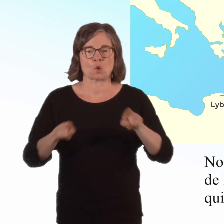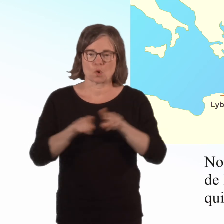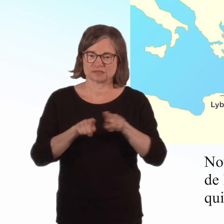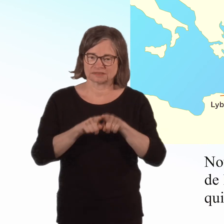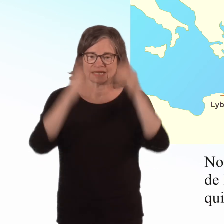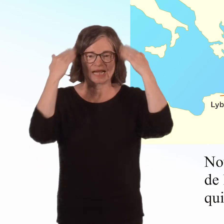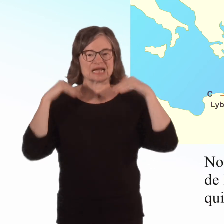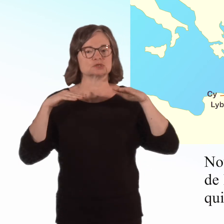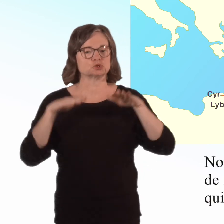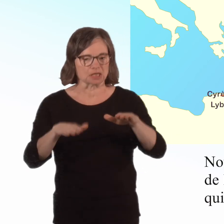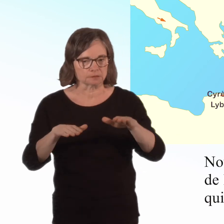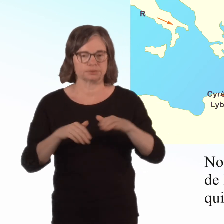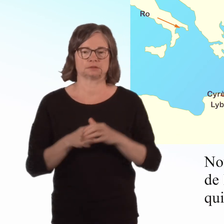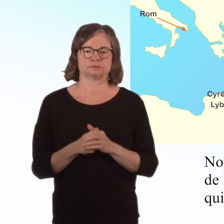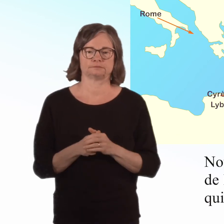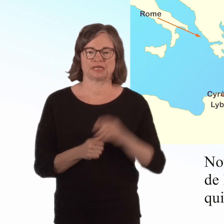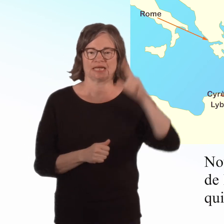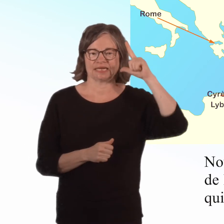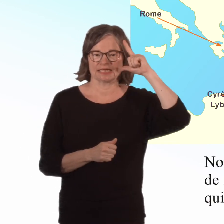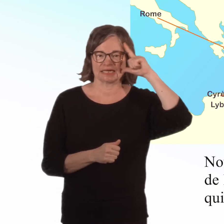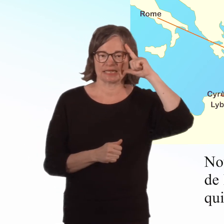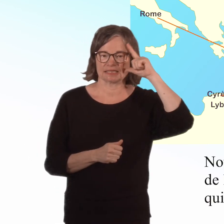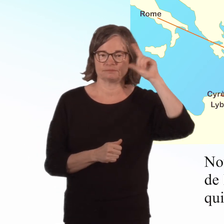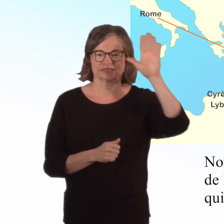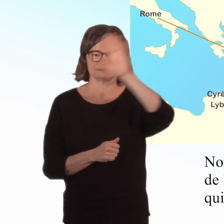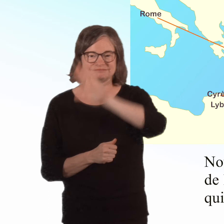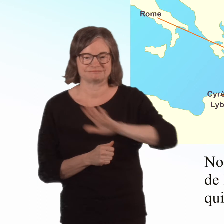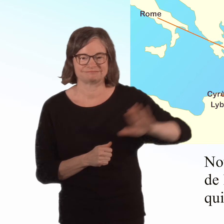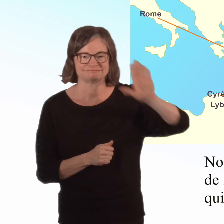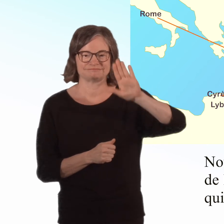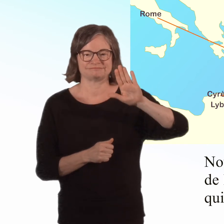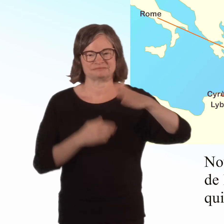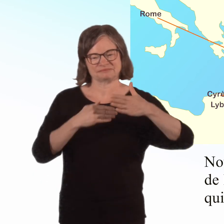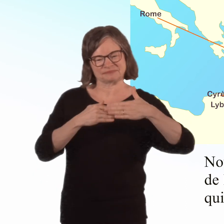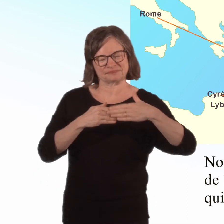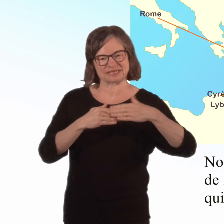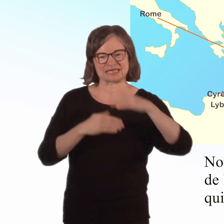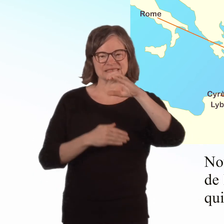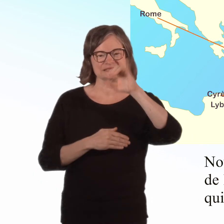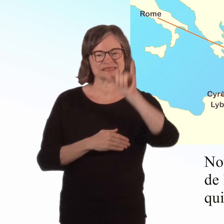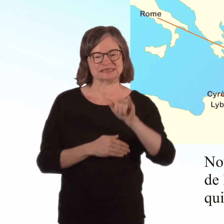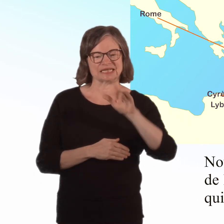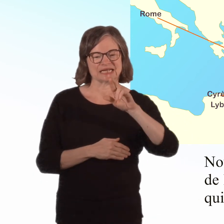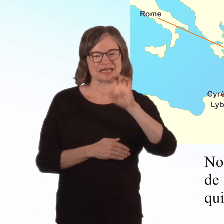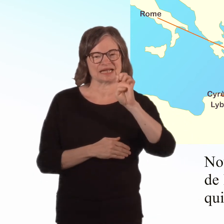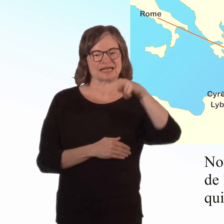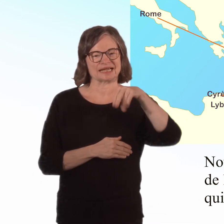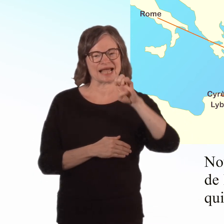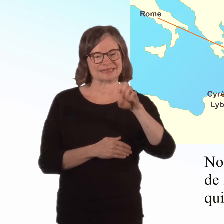nous venons aussi d'Égypte, de la partie de la Libye qui est près de Cyrène,